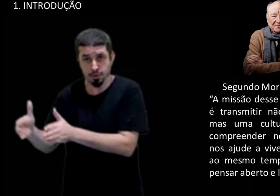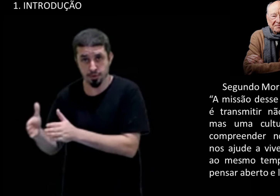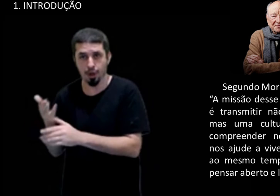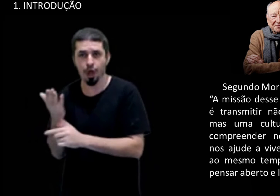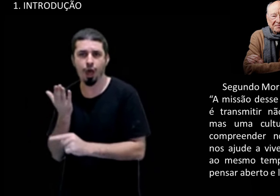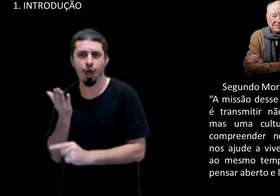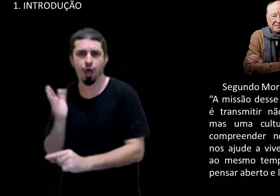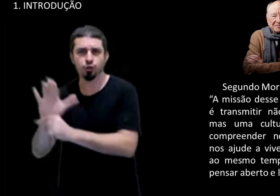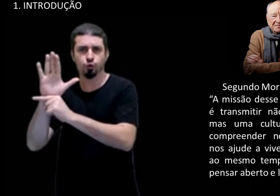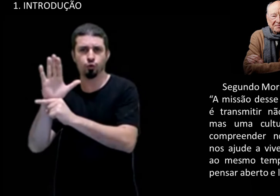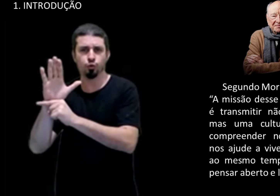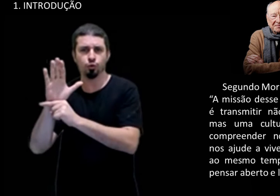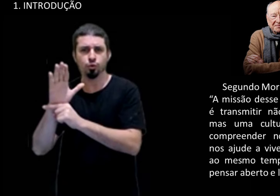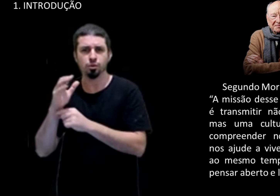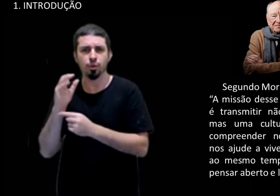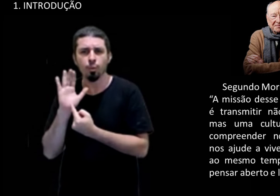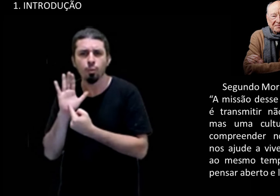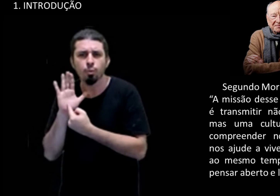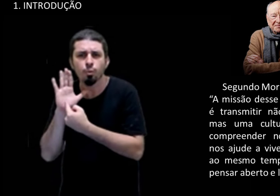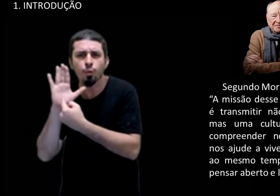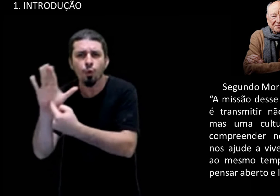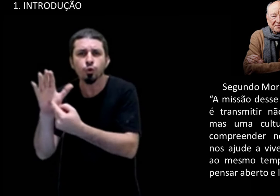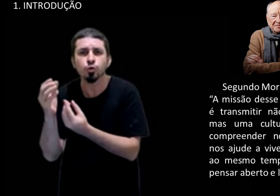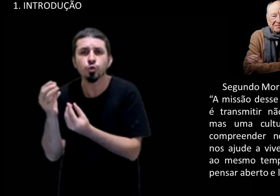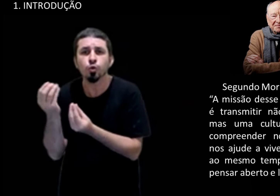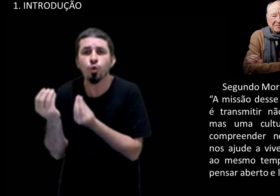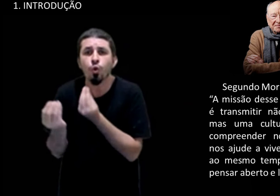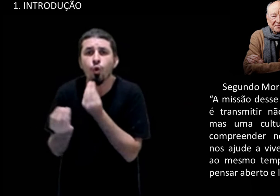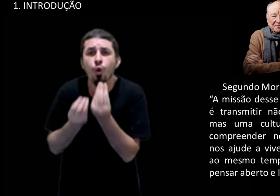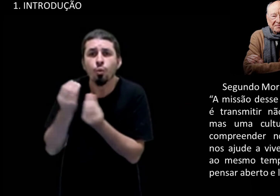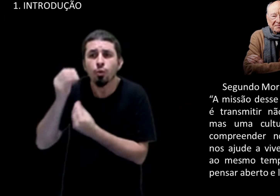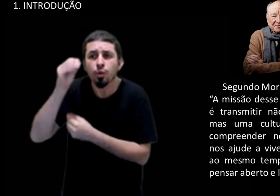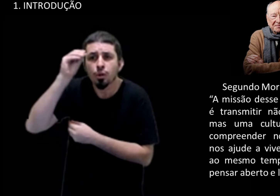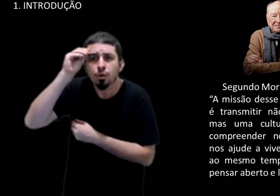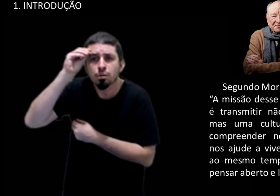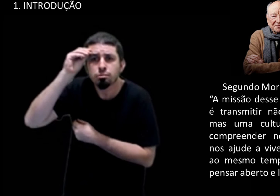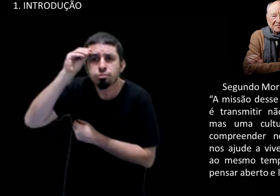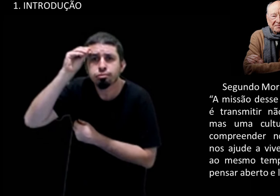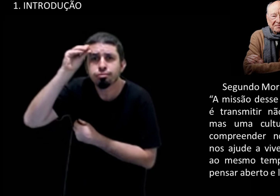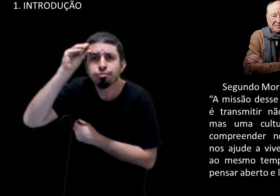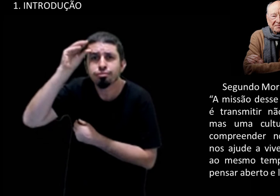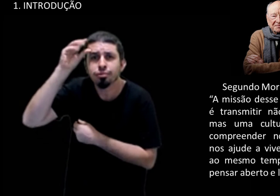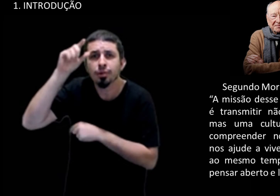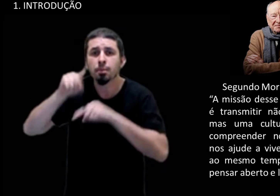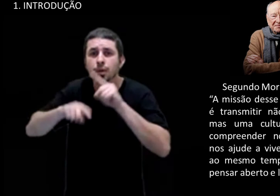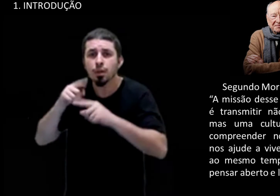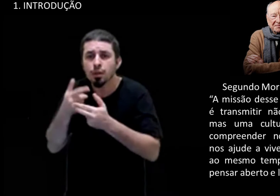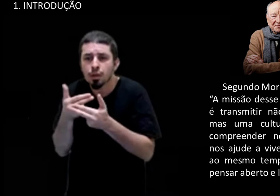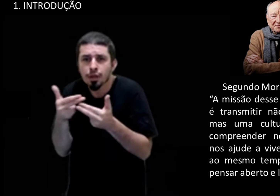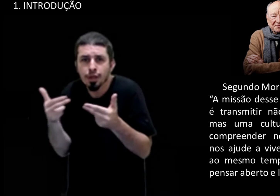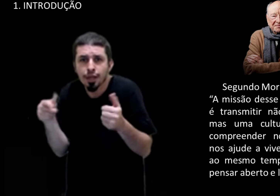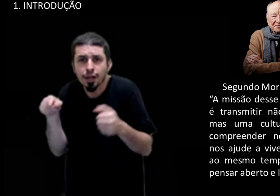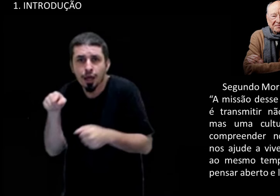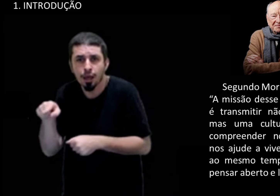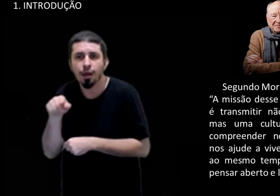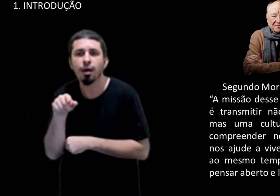ocorrer uma instrumentalização a partir da apresentação e reconhecimento dos recursos presentes